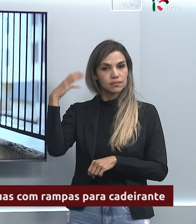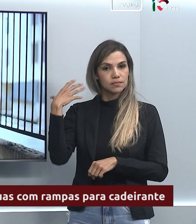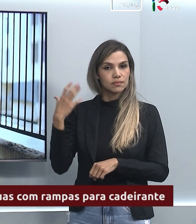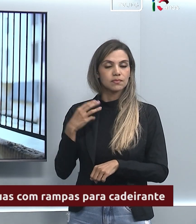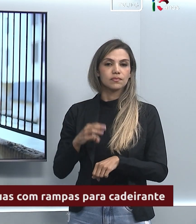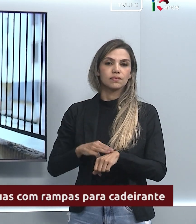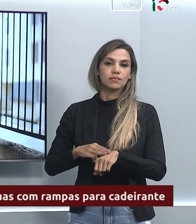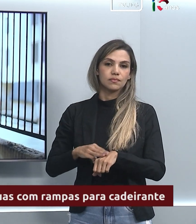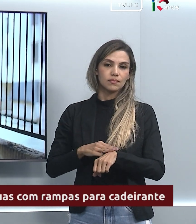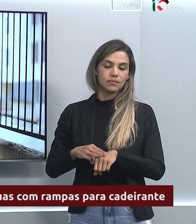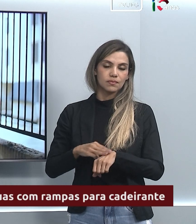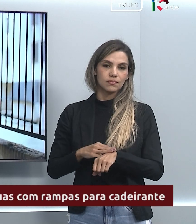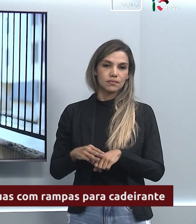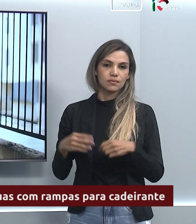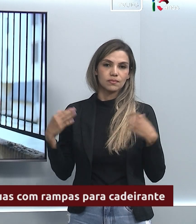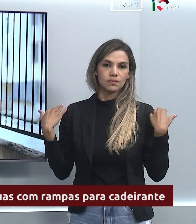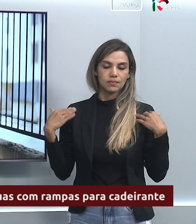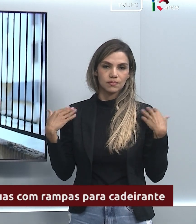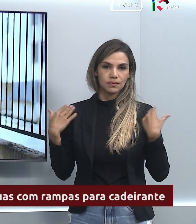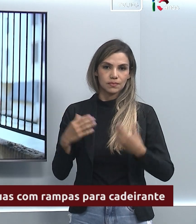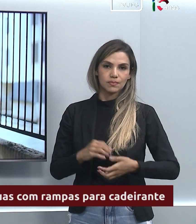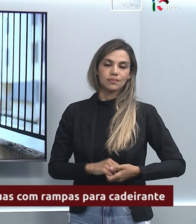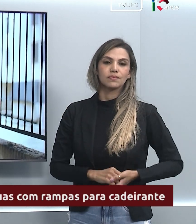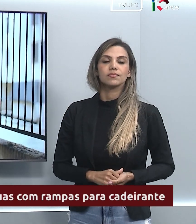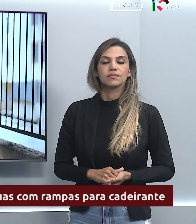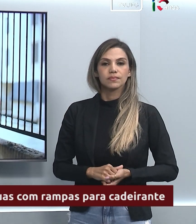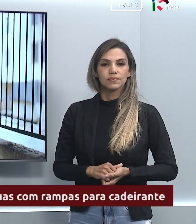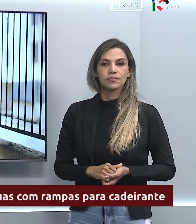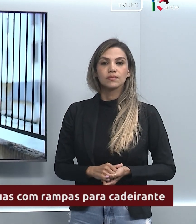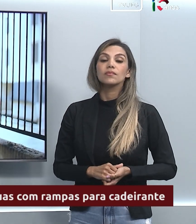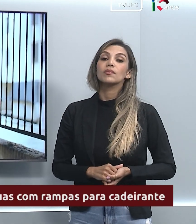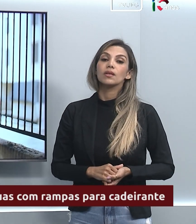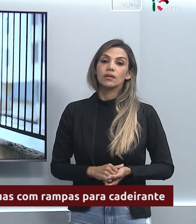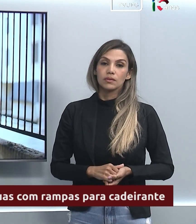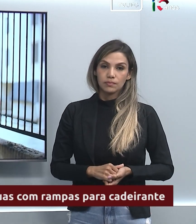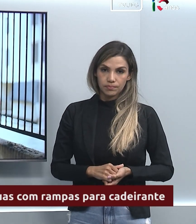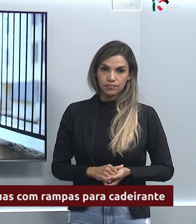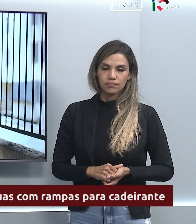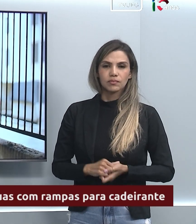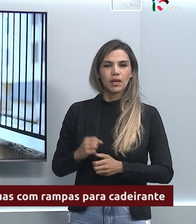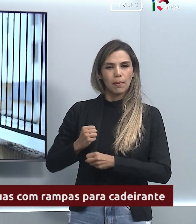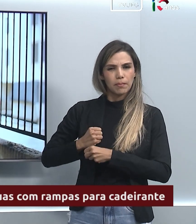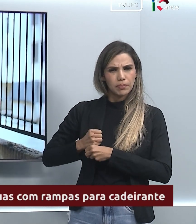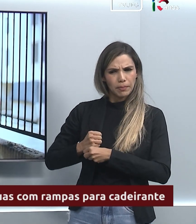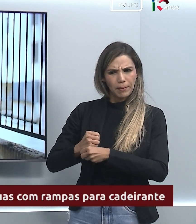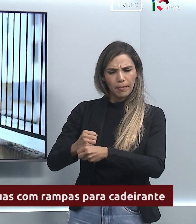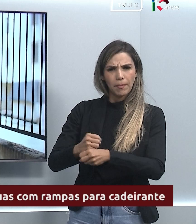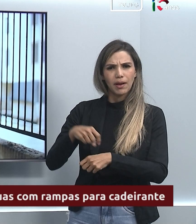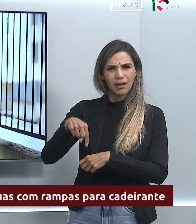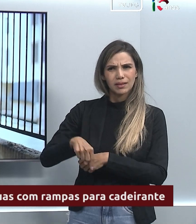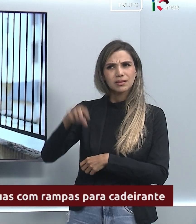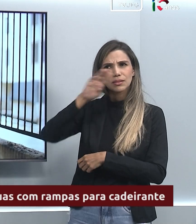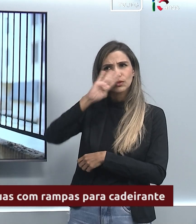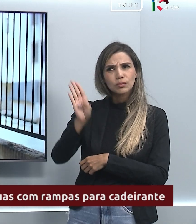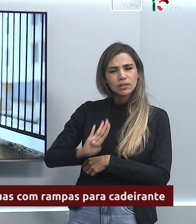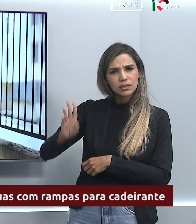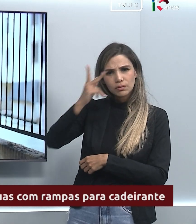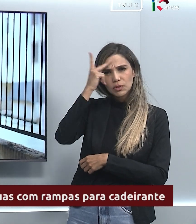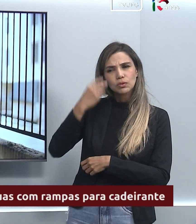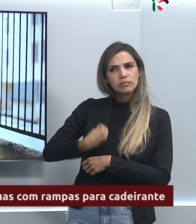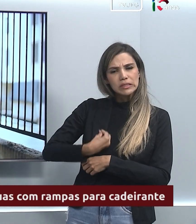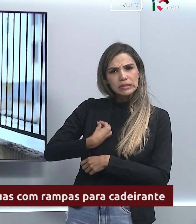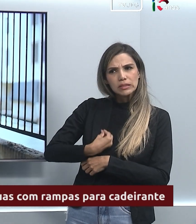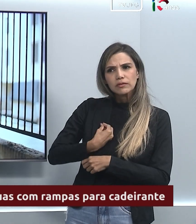castanhos, cacheados na altura dos ombros, seguindo. Nas últimas décadas, o brasileiro sentiu um aumento